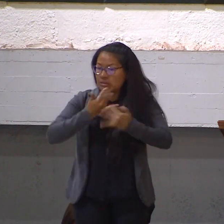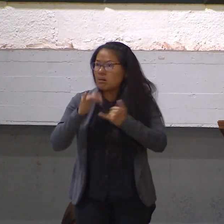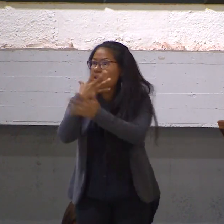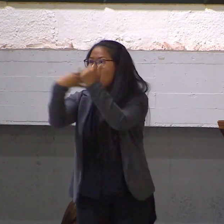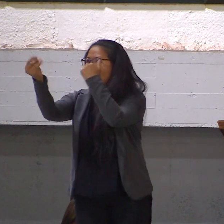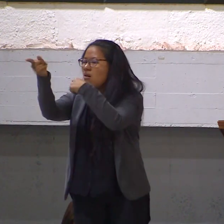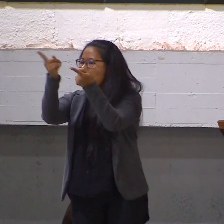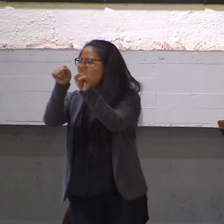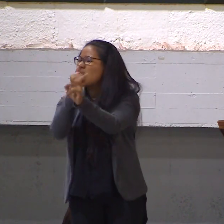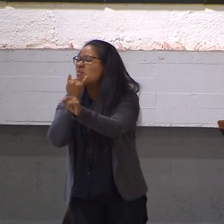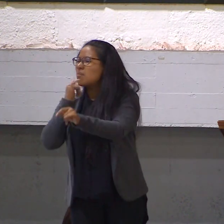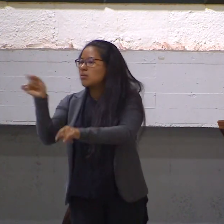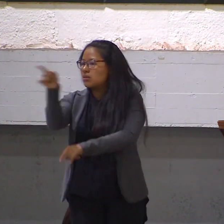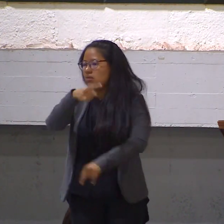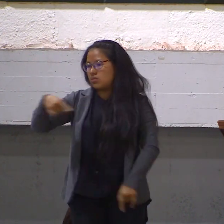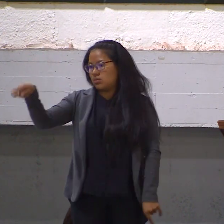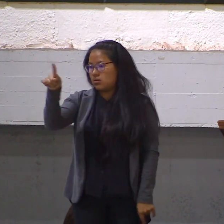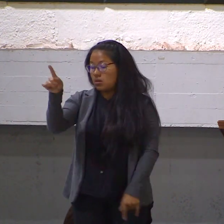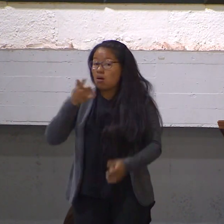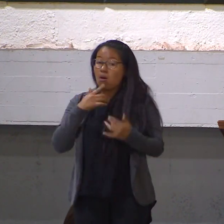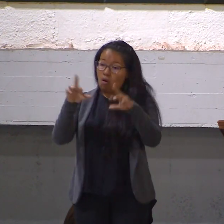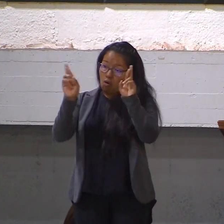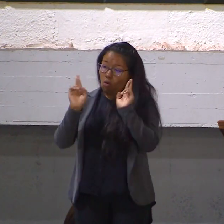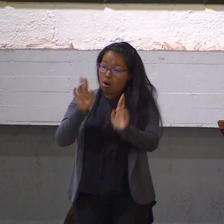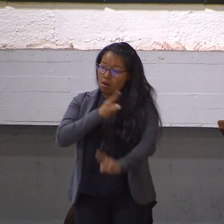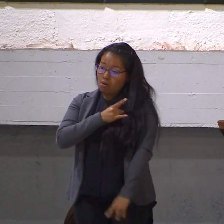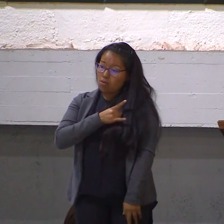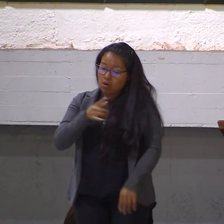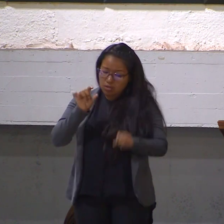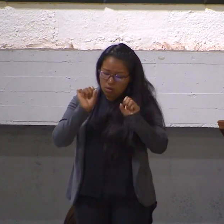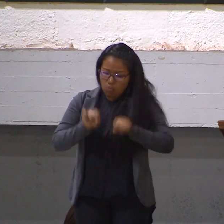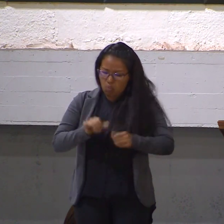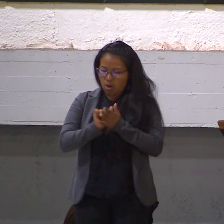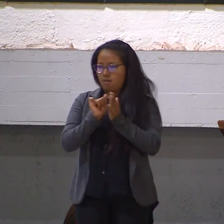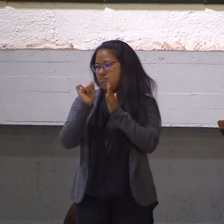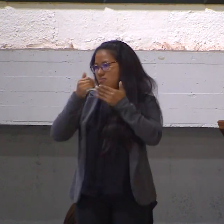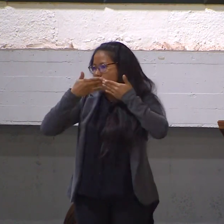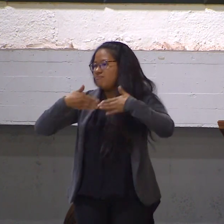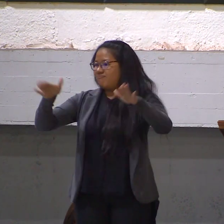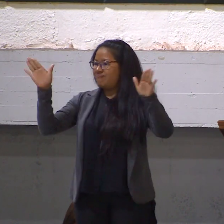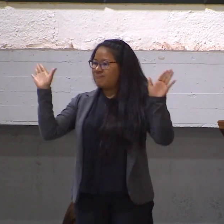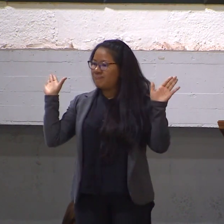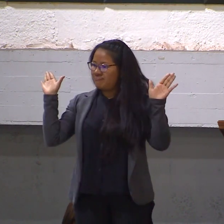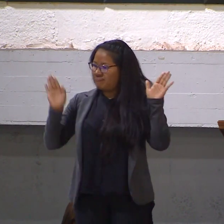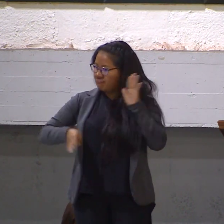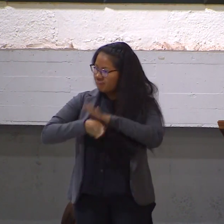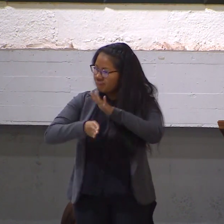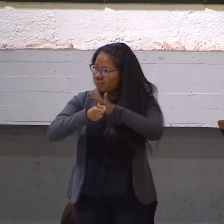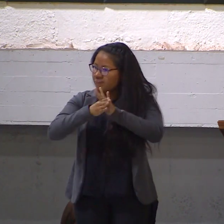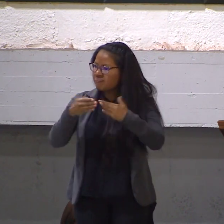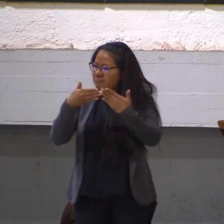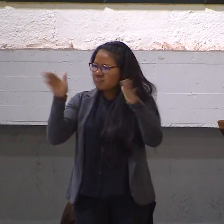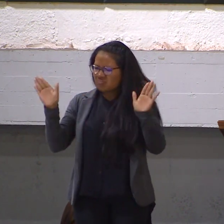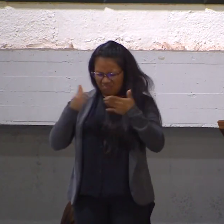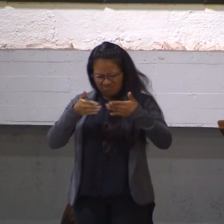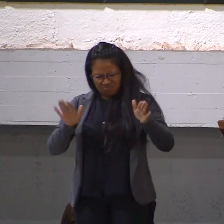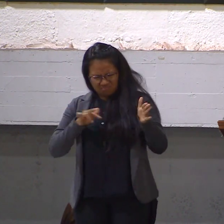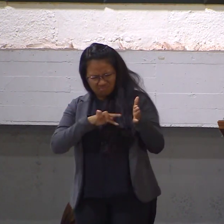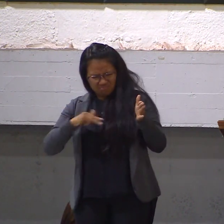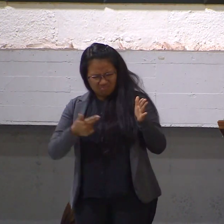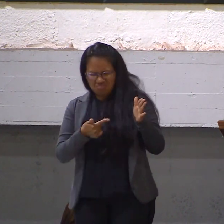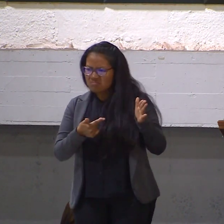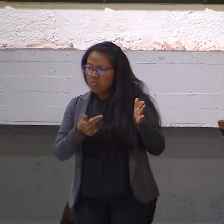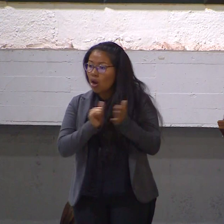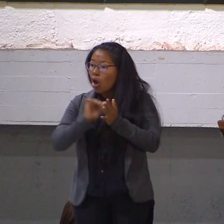la universidad ojalá siga siendo de puertas abiertas y de puertas abiertas significa que no siempre